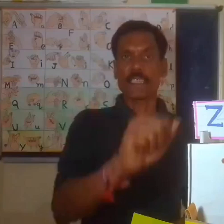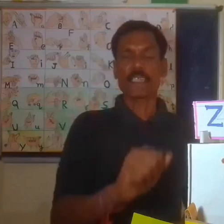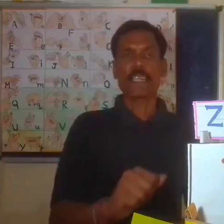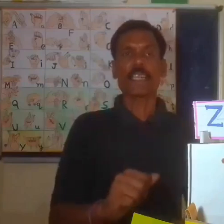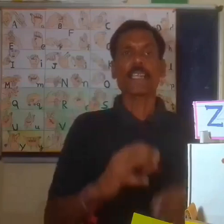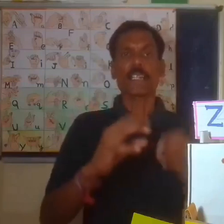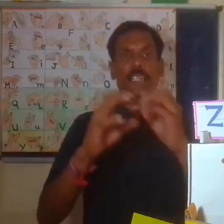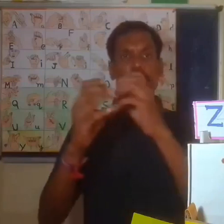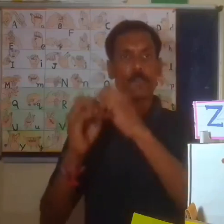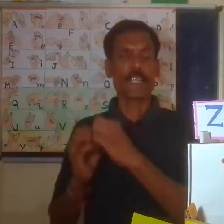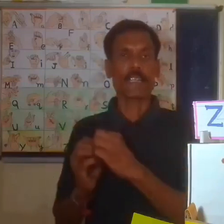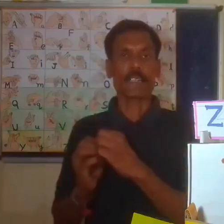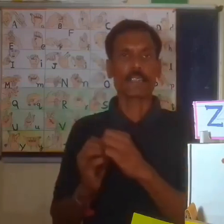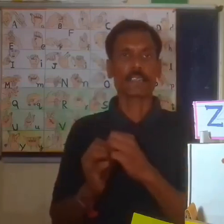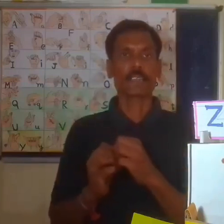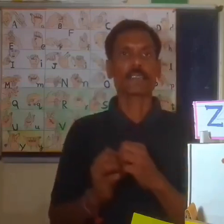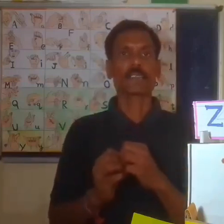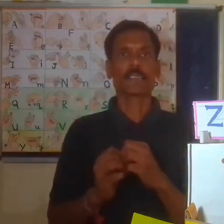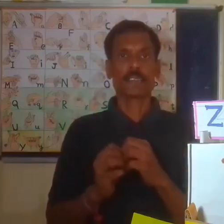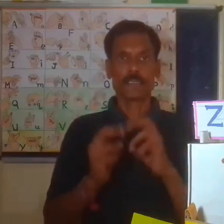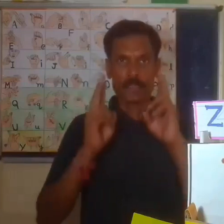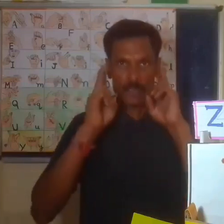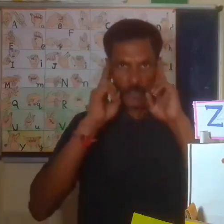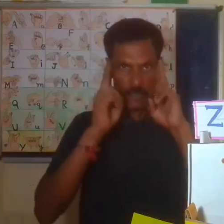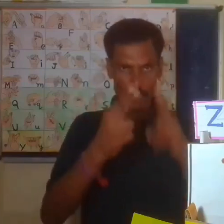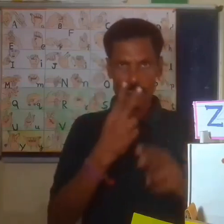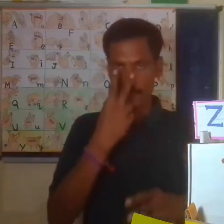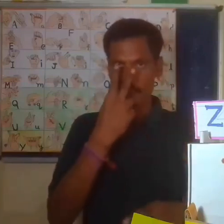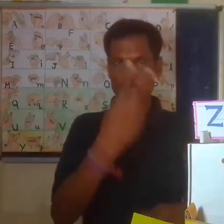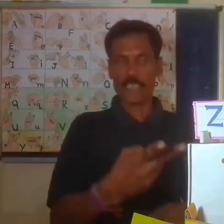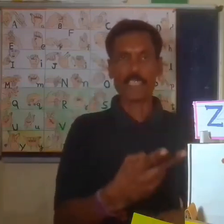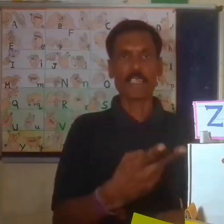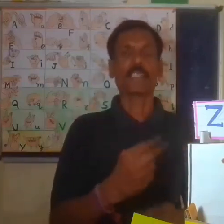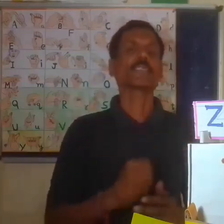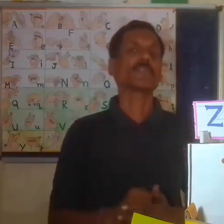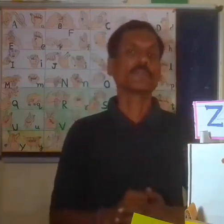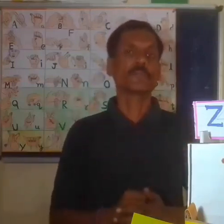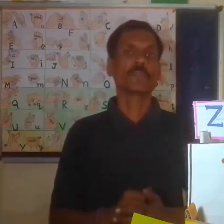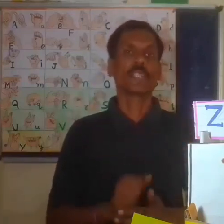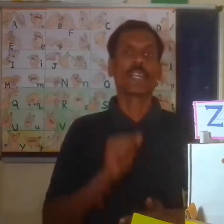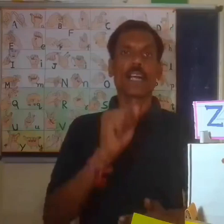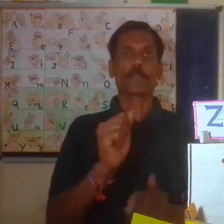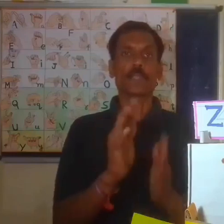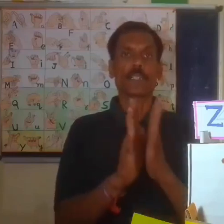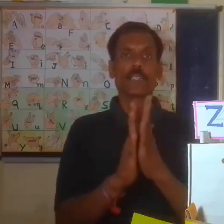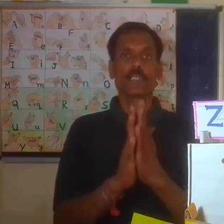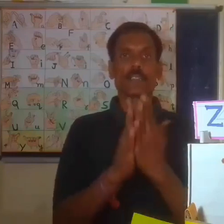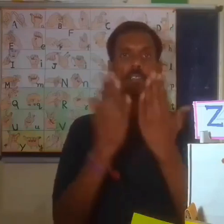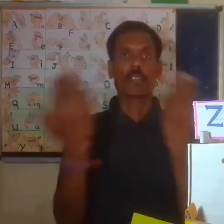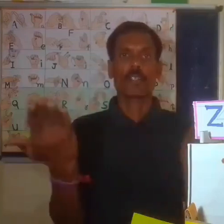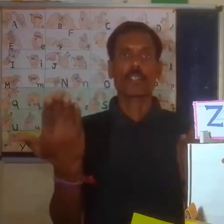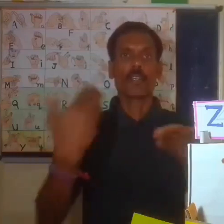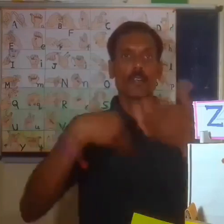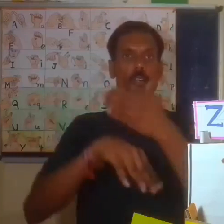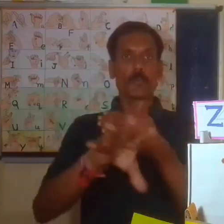इनके स्पेलिंग ध्यान से देखिए। अपनी कॉपी